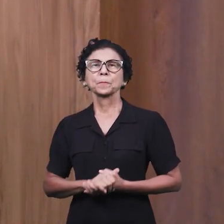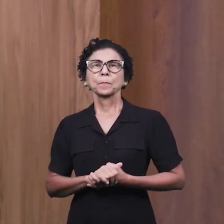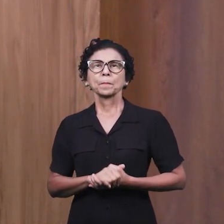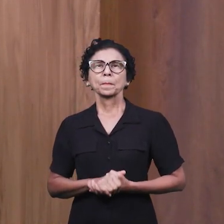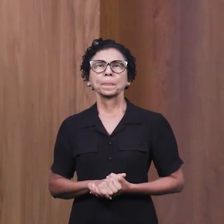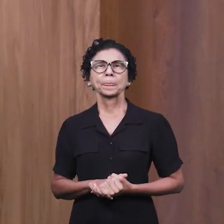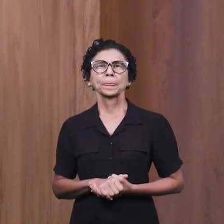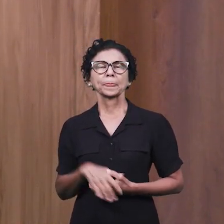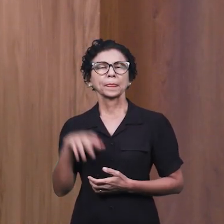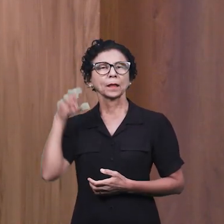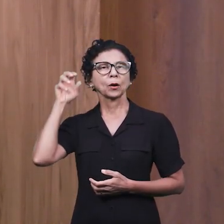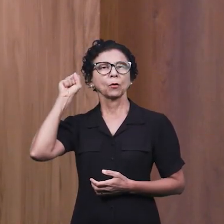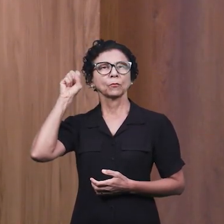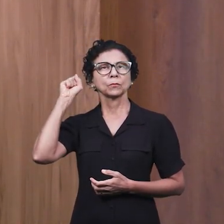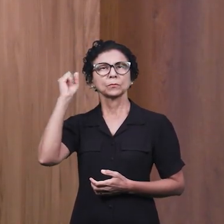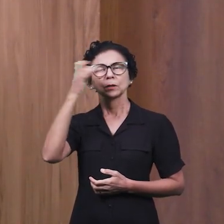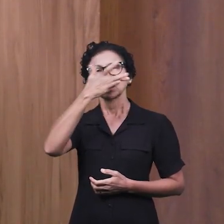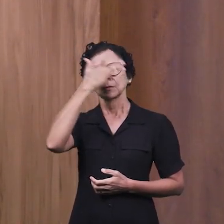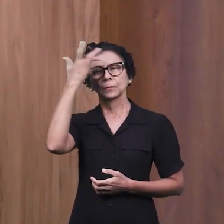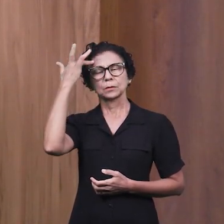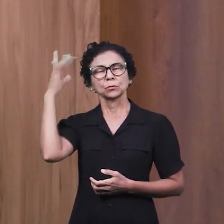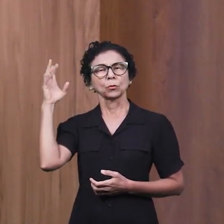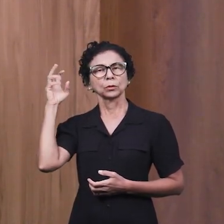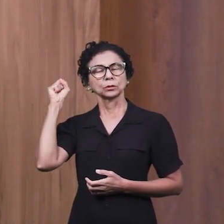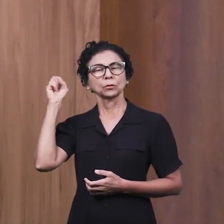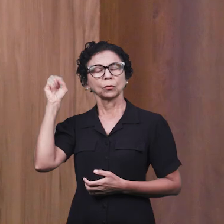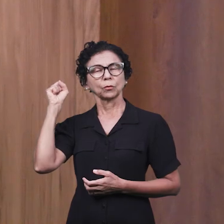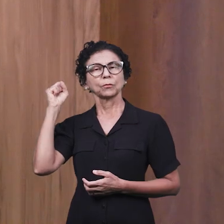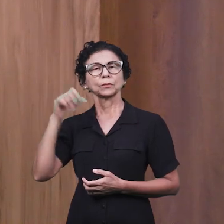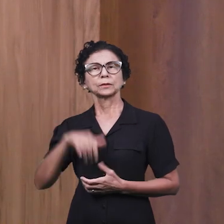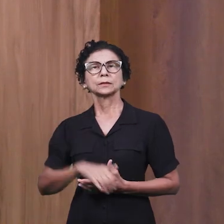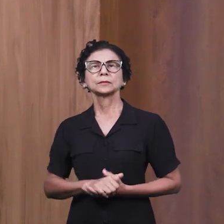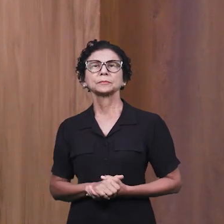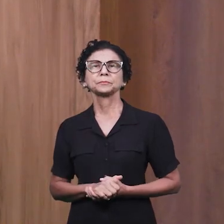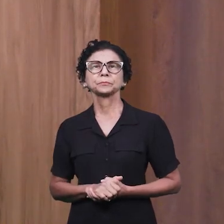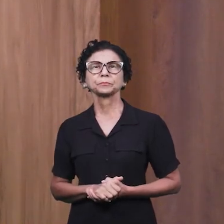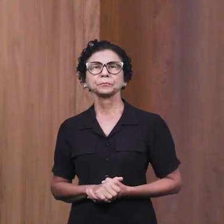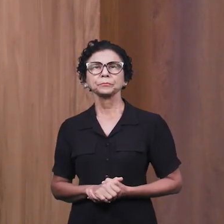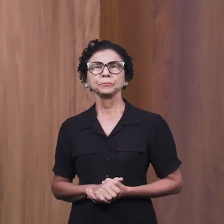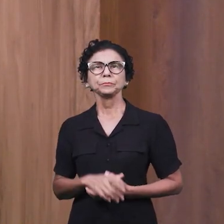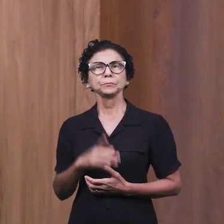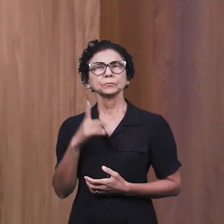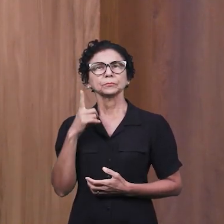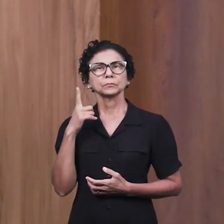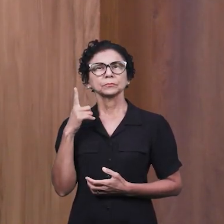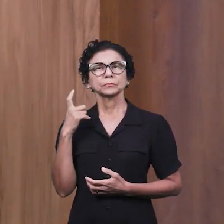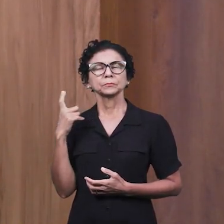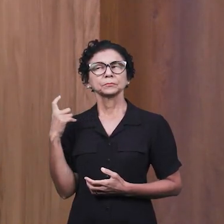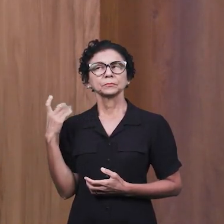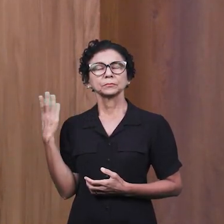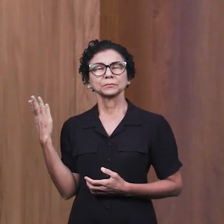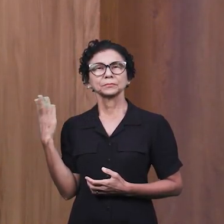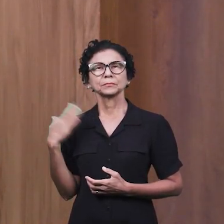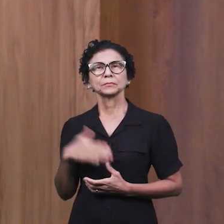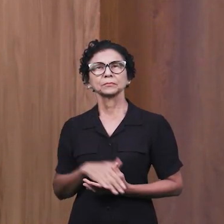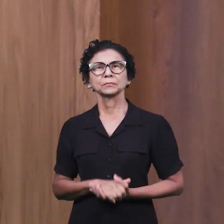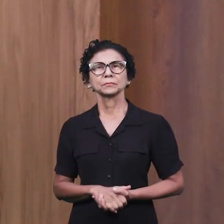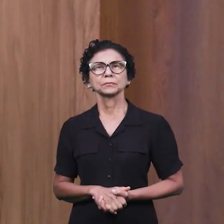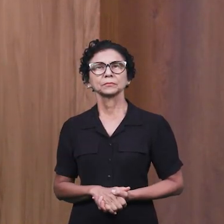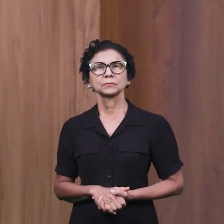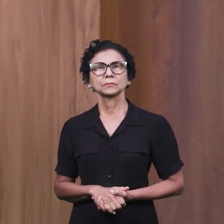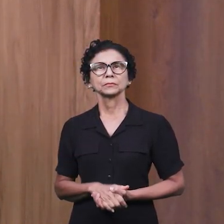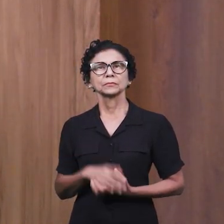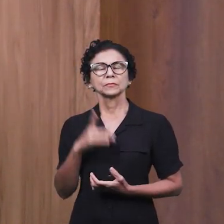de ouvinte, de ouvir também, né? Algum barulho. Tá ouvindo barulho? A gente pode,